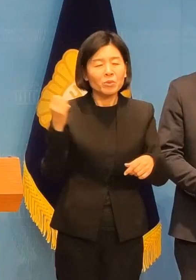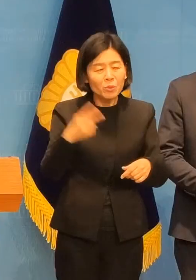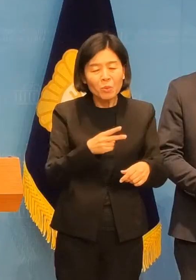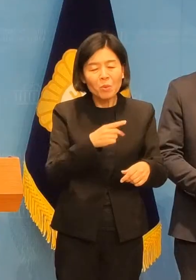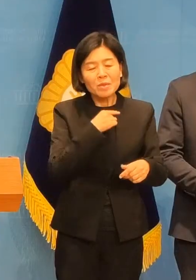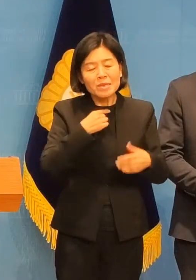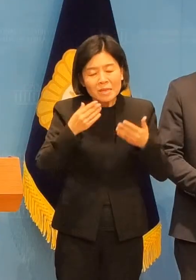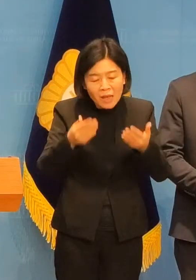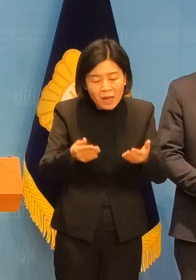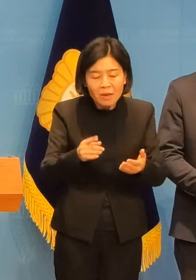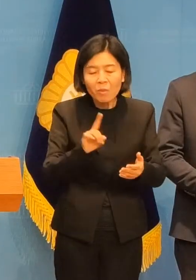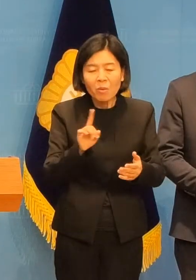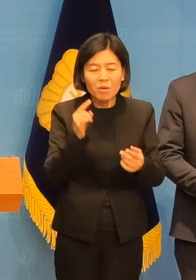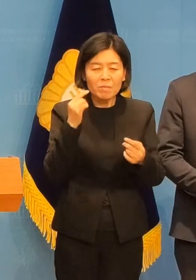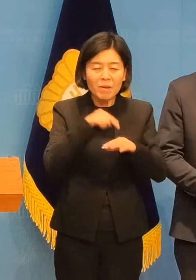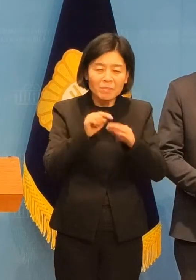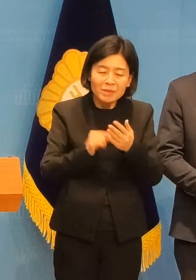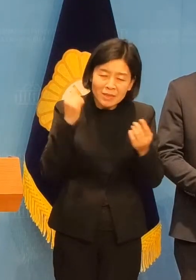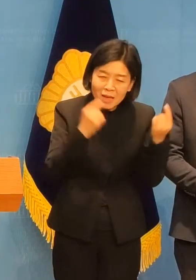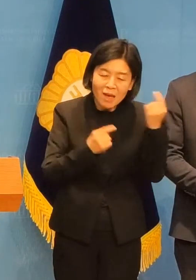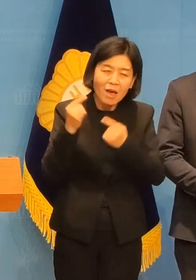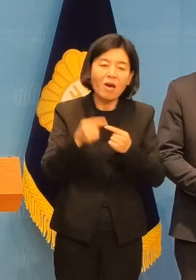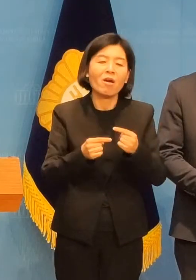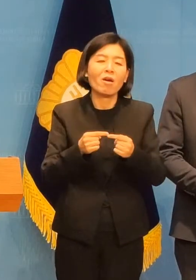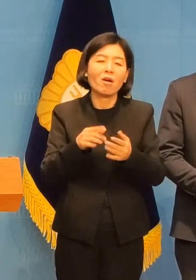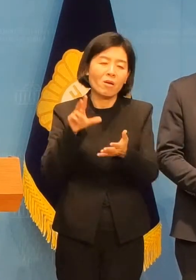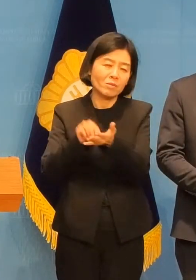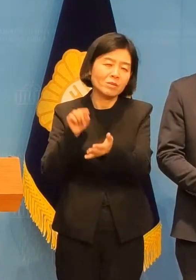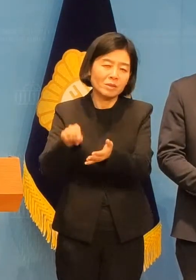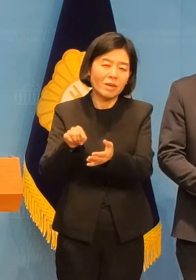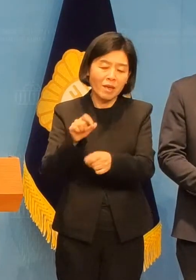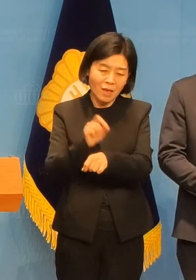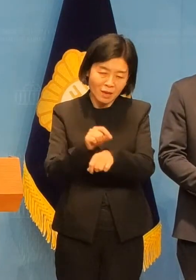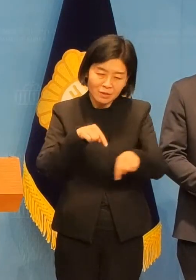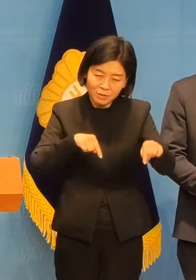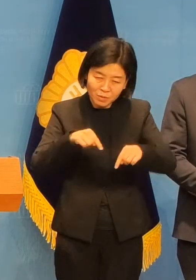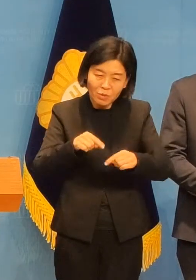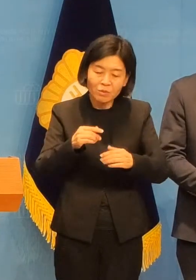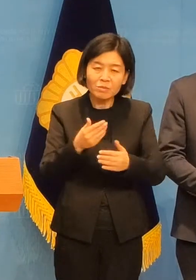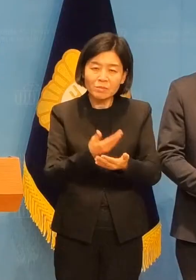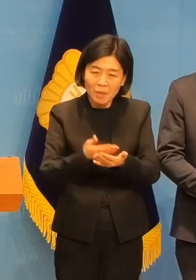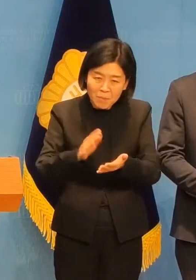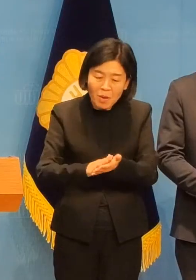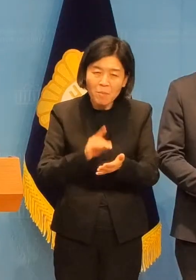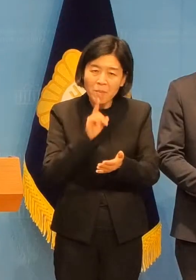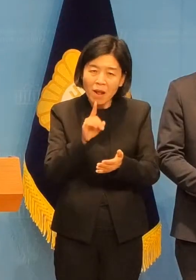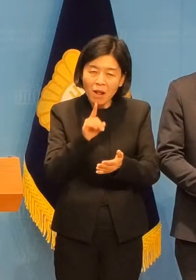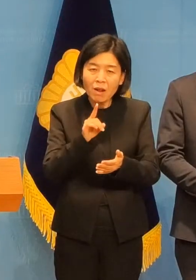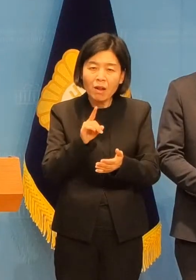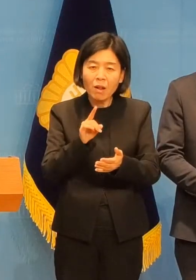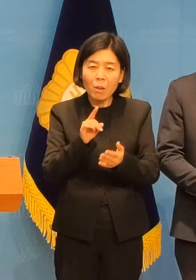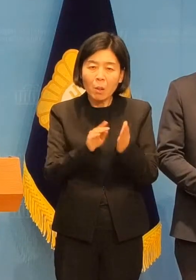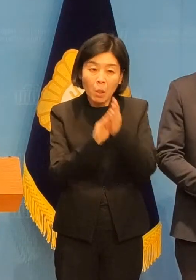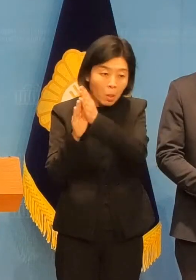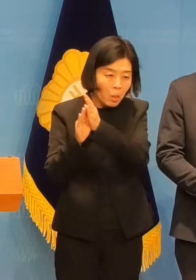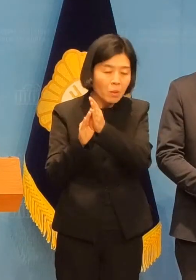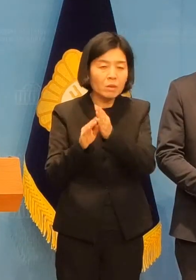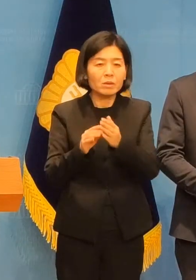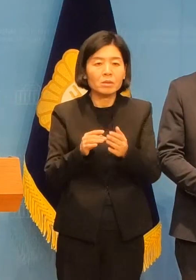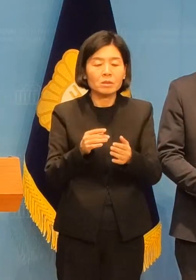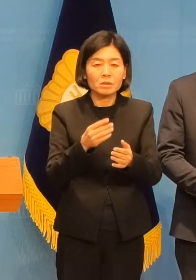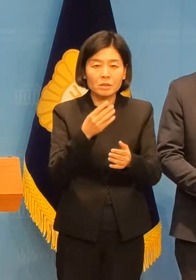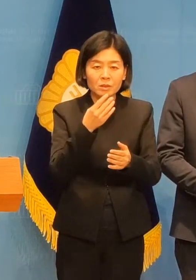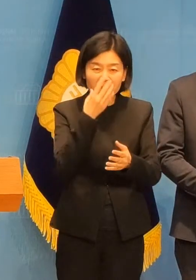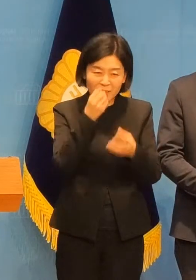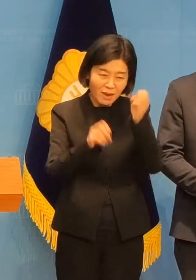몰상식하고 부적절한 행위입니다. 행정체제 개편이라는 틈을 타 무리하게